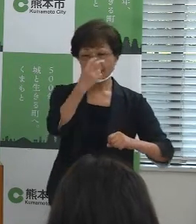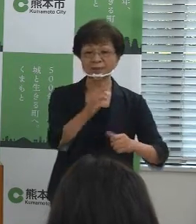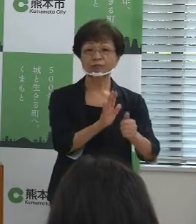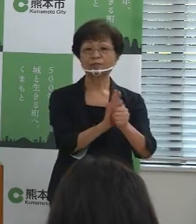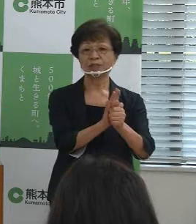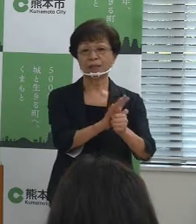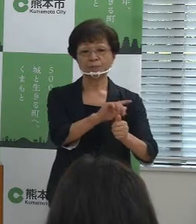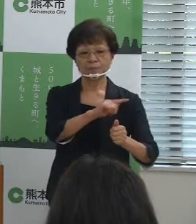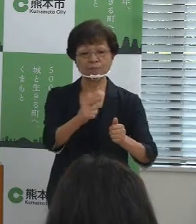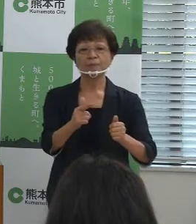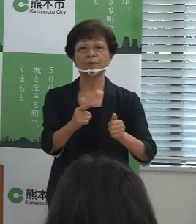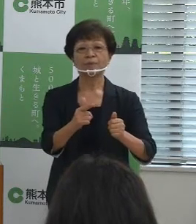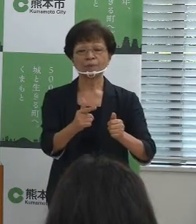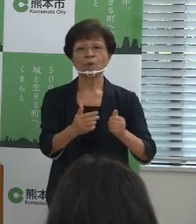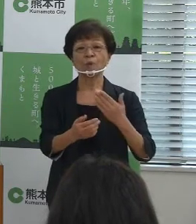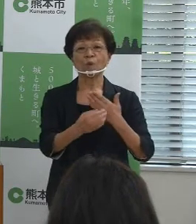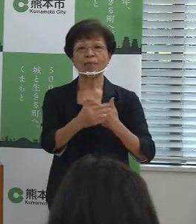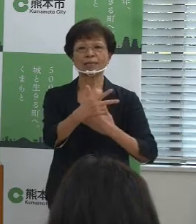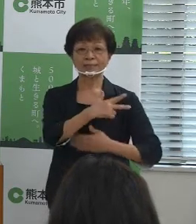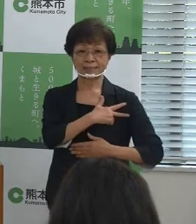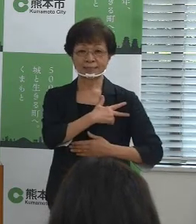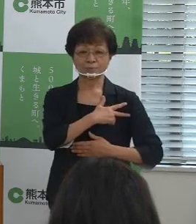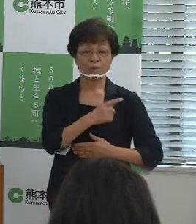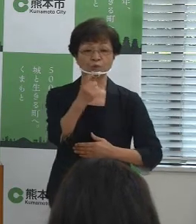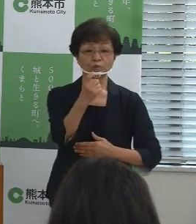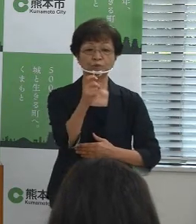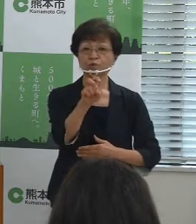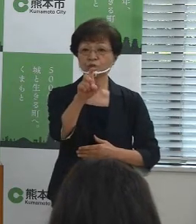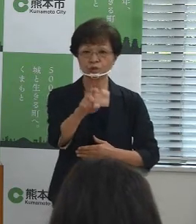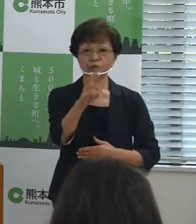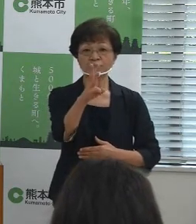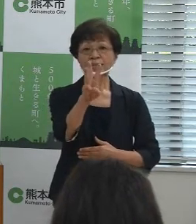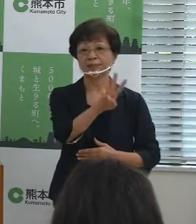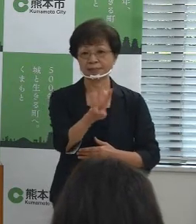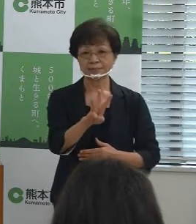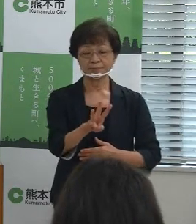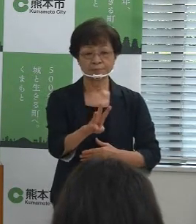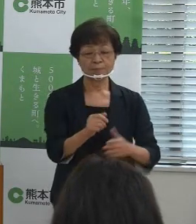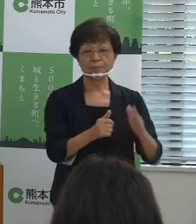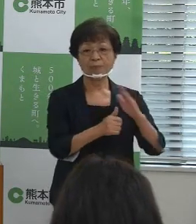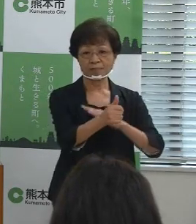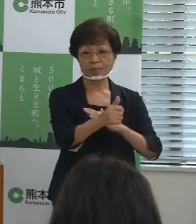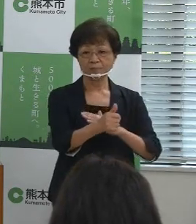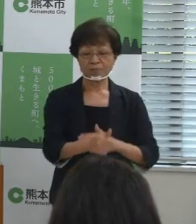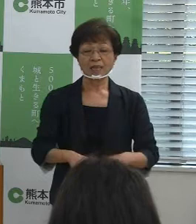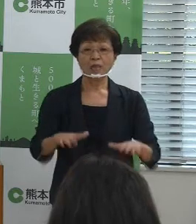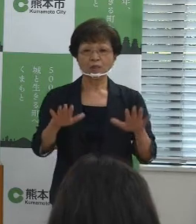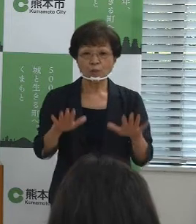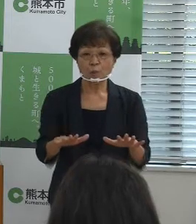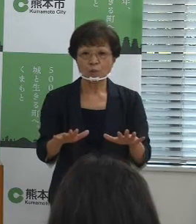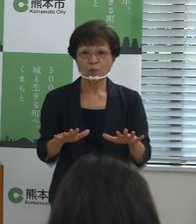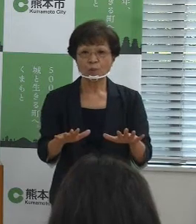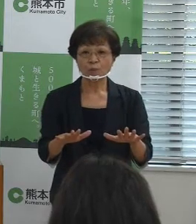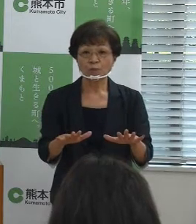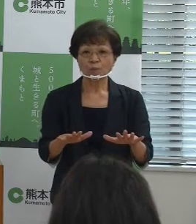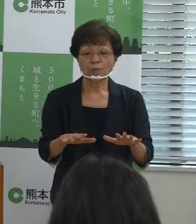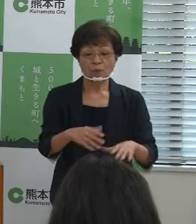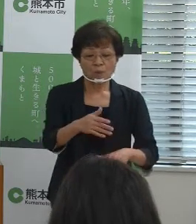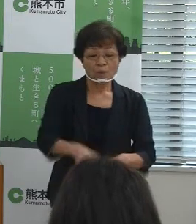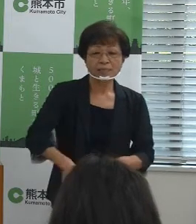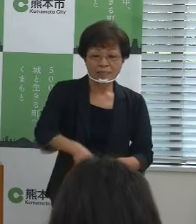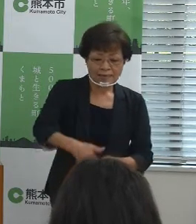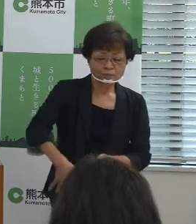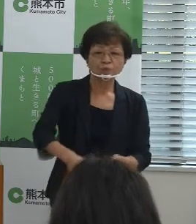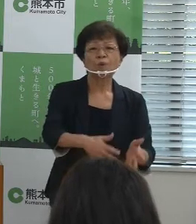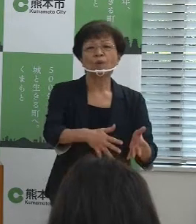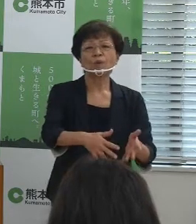援等を行う保健師等13名を派遣、さらに本日下水道施設の